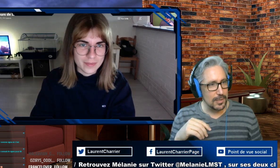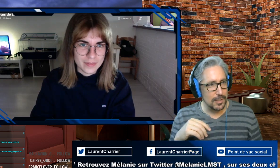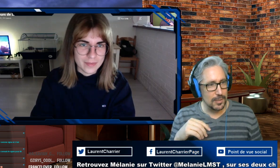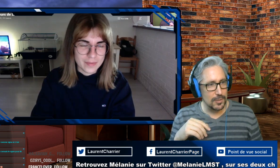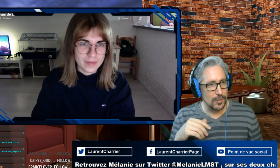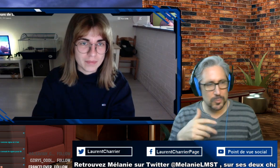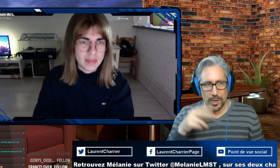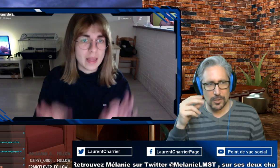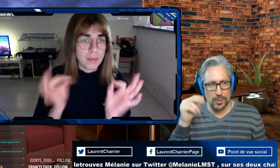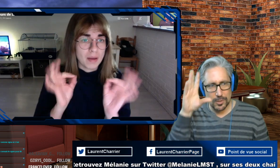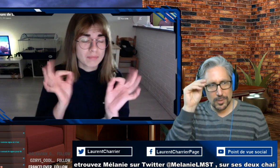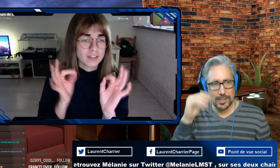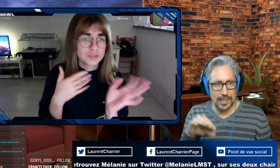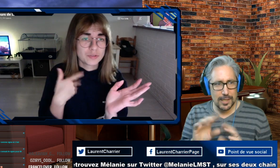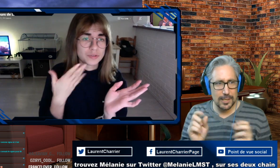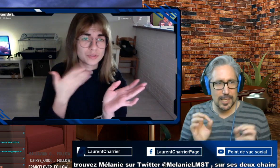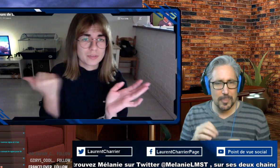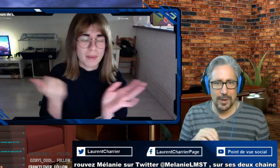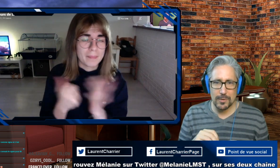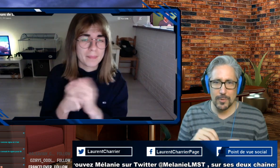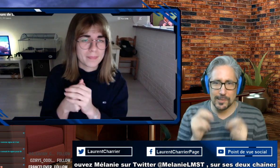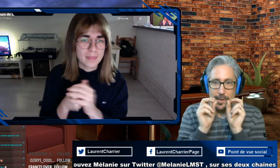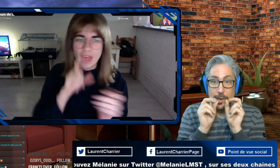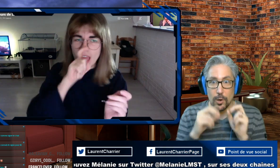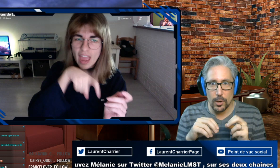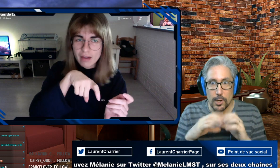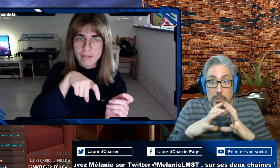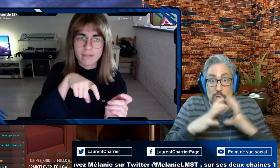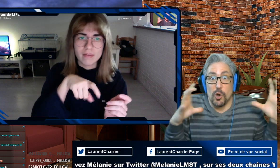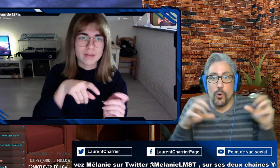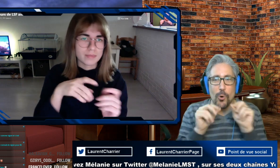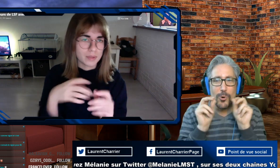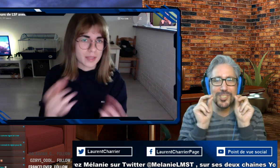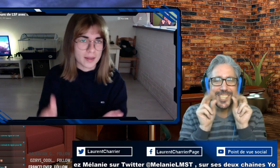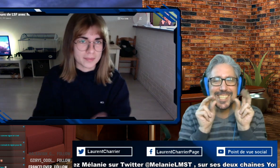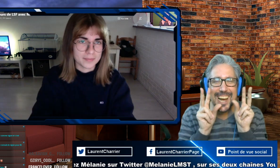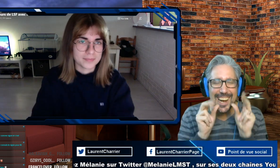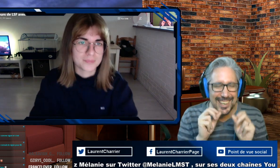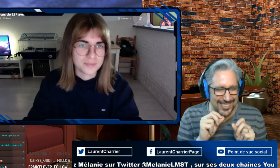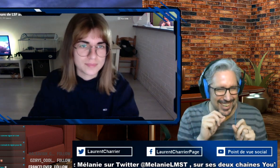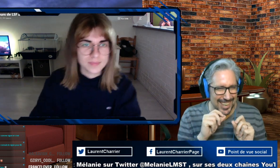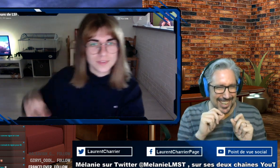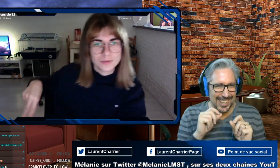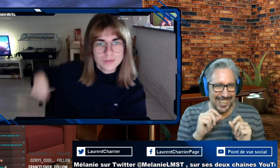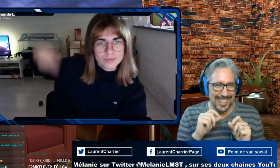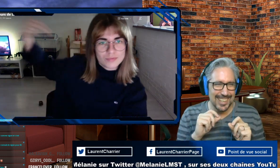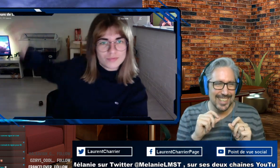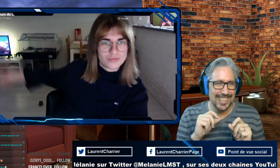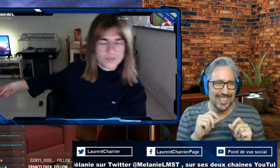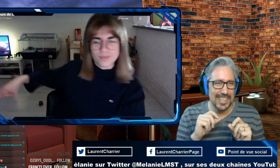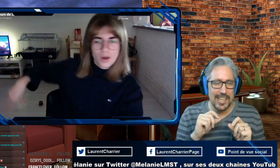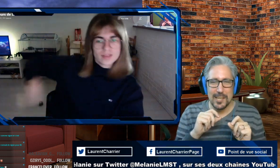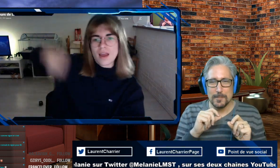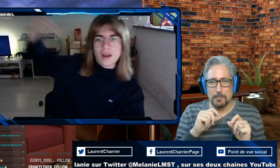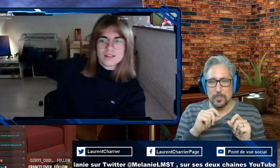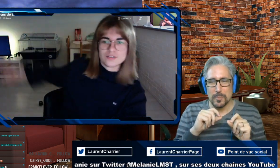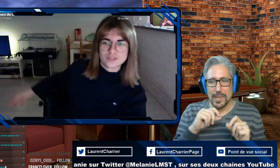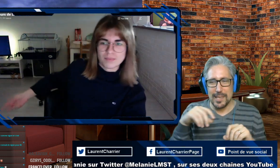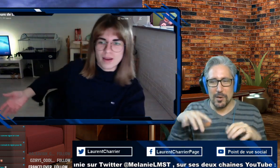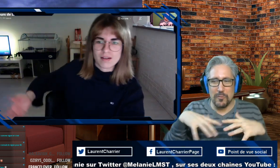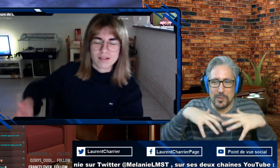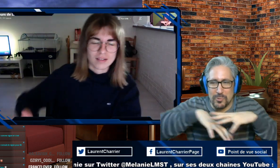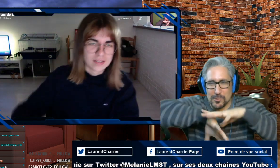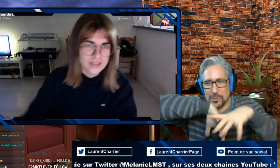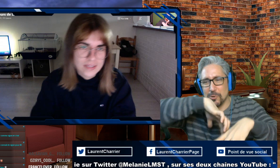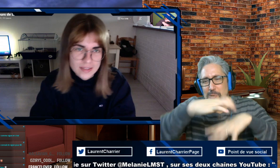panthère. Je Mais il n'y m'en a pas. Il n'y a pas. Ouais, c'est un gros chat. Voilà. Panthère, c'est